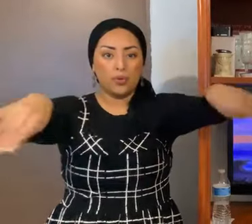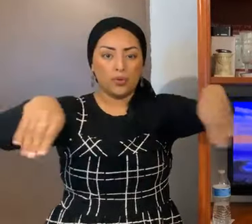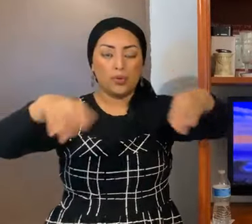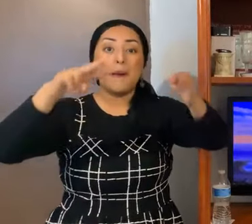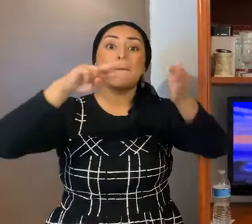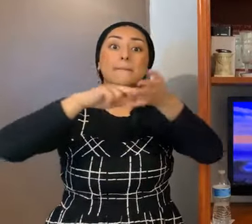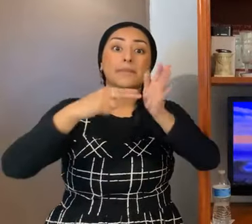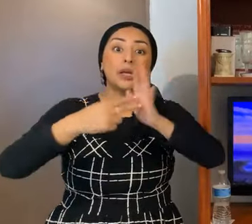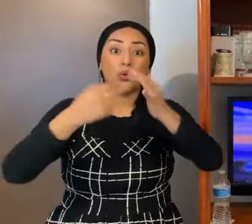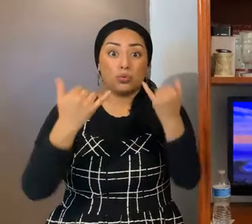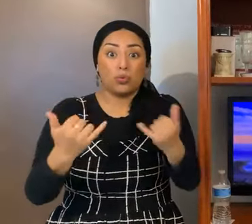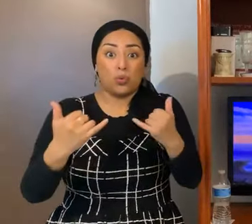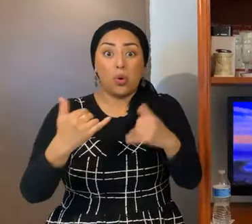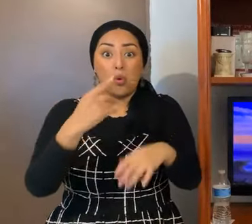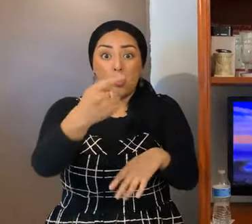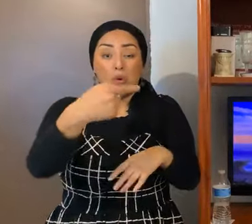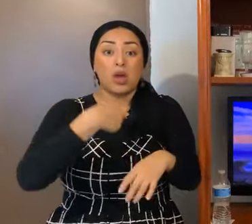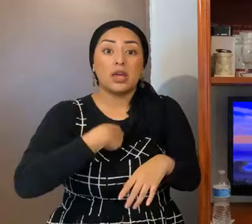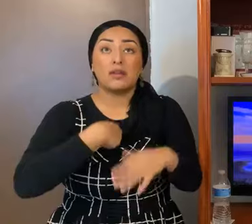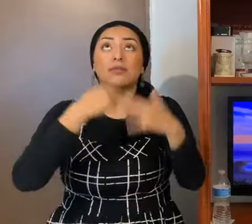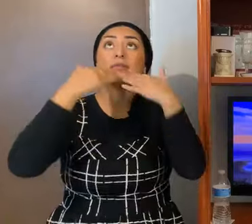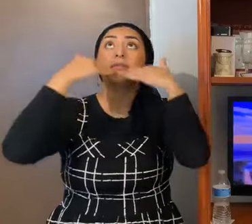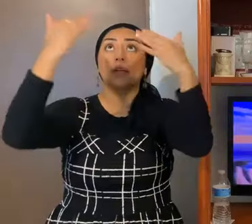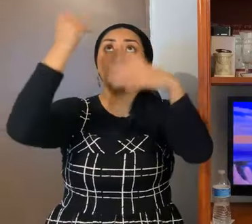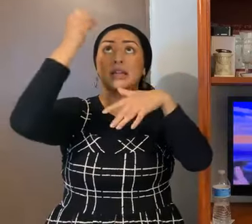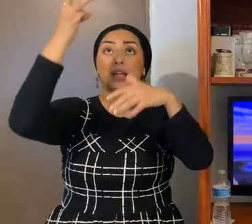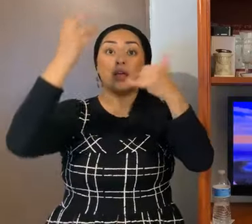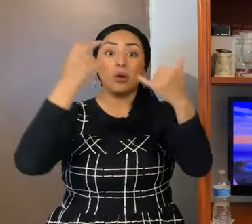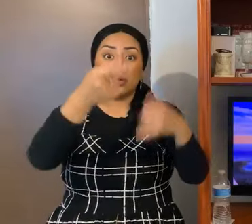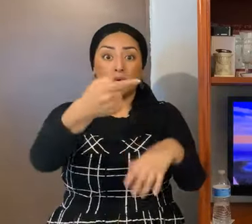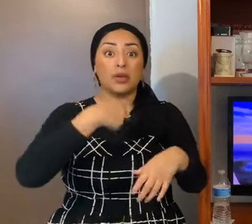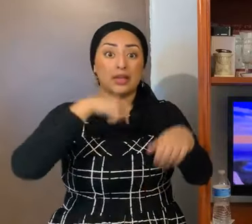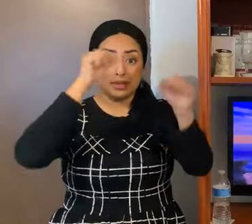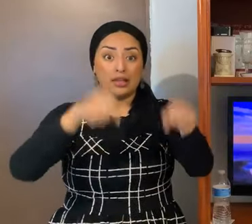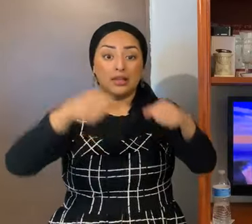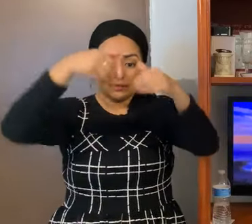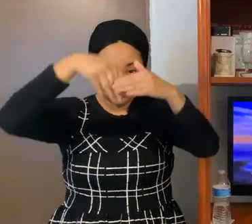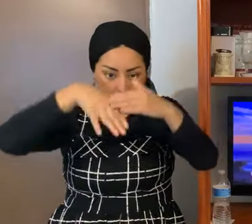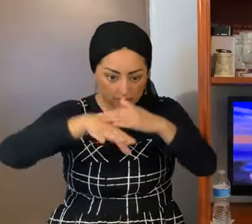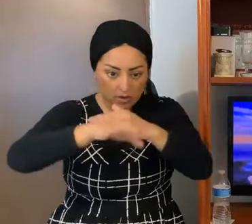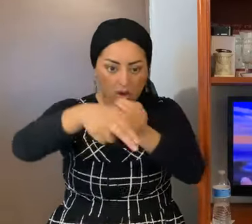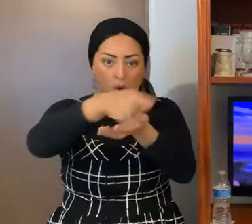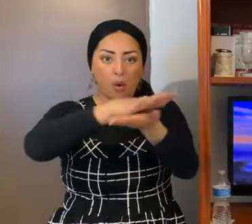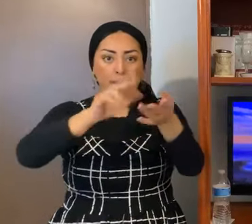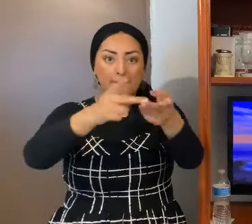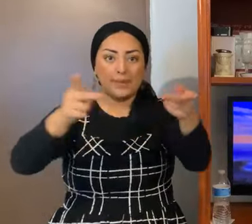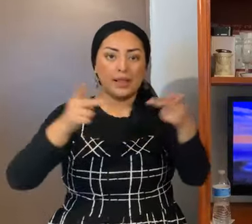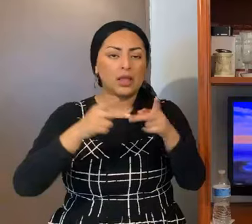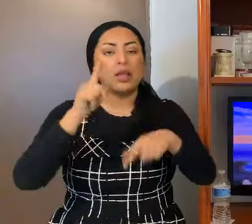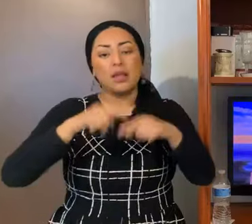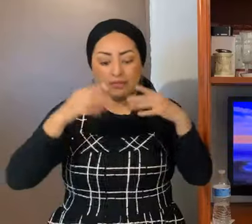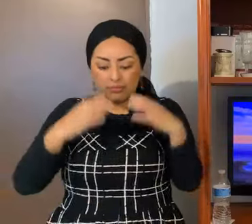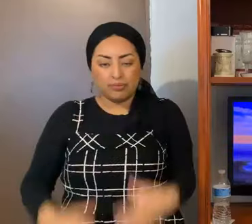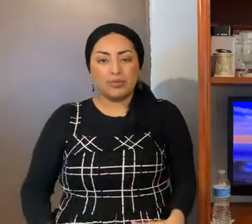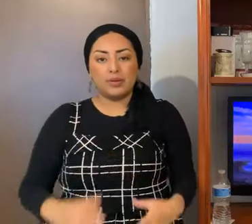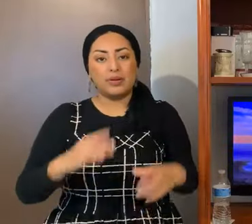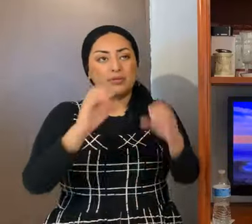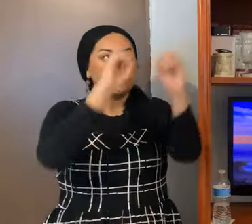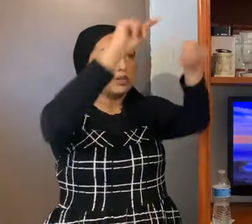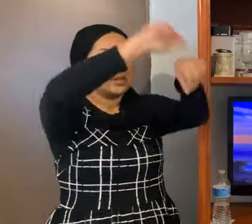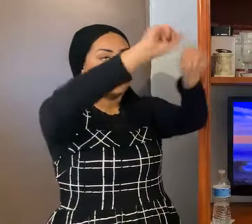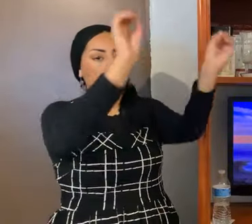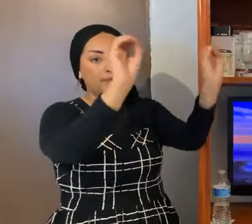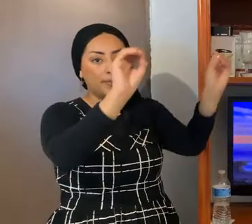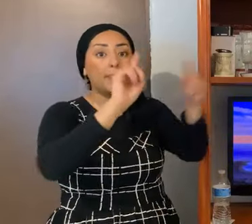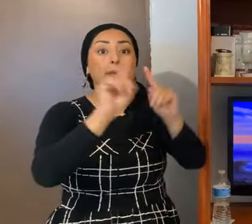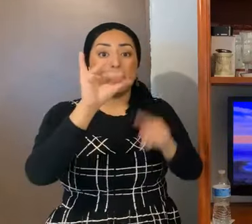nosotros podemos, por sus méritos, entrar al lugar Kadosh Kadoshim. No lo podemos hacer físicamente porque no hay templo, pero